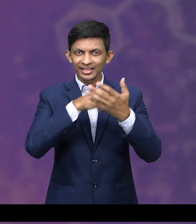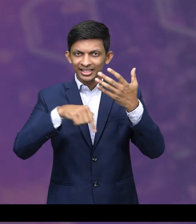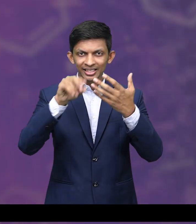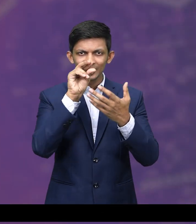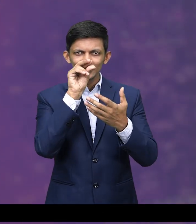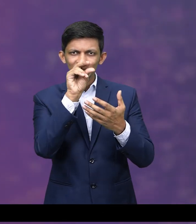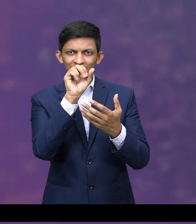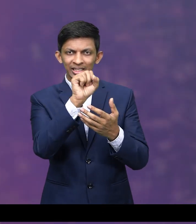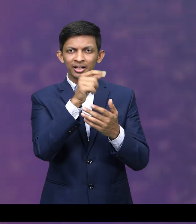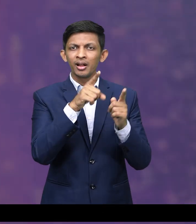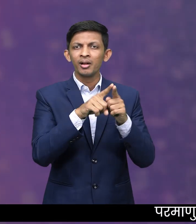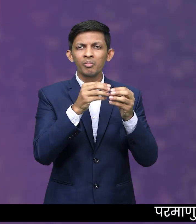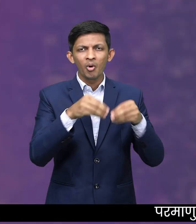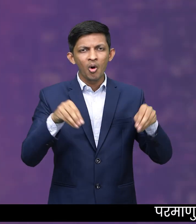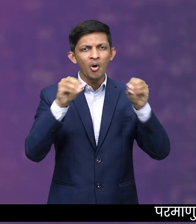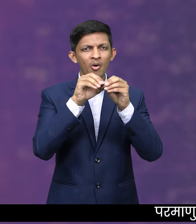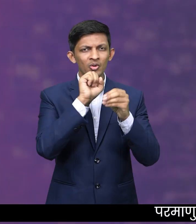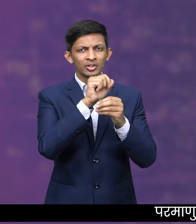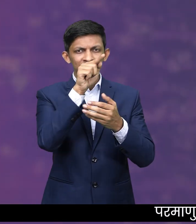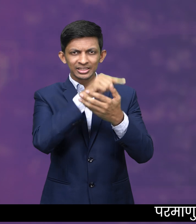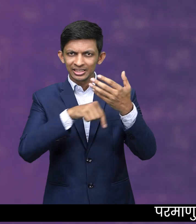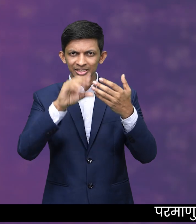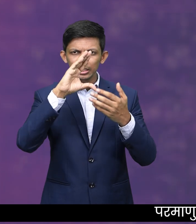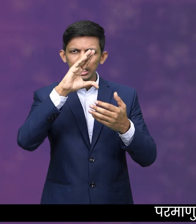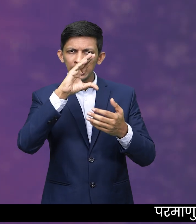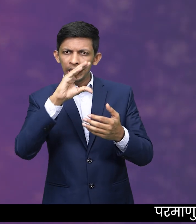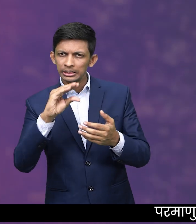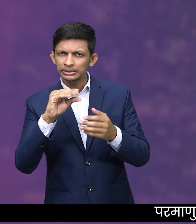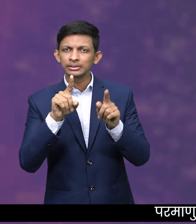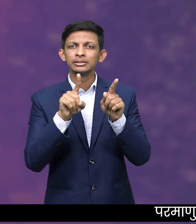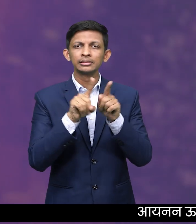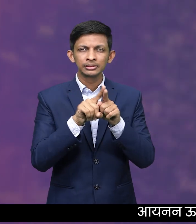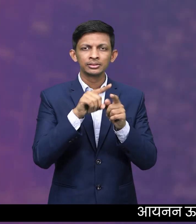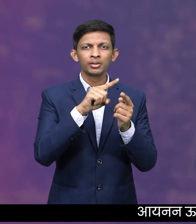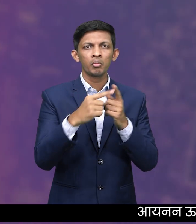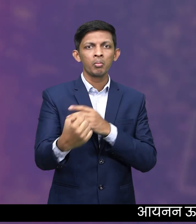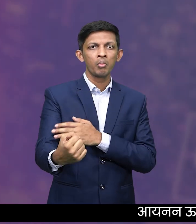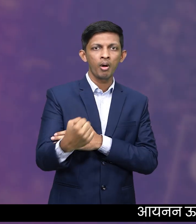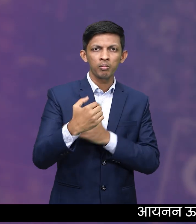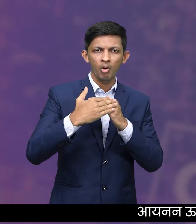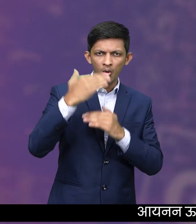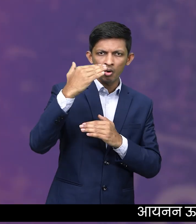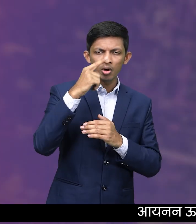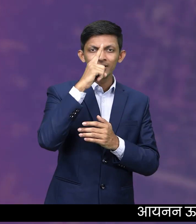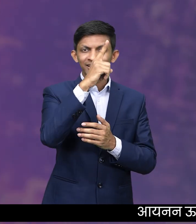परमाणु त्रिज्या। परमाणु त्रिज्या जितनी अधिक होगी, आयनन ऊर्जा उतनी ही कम